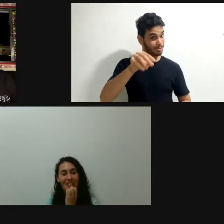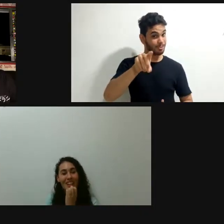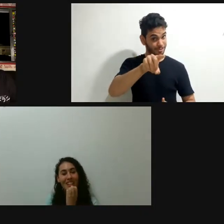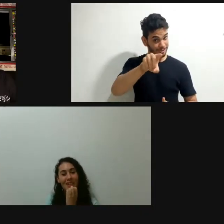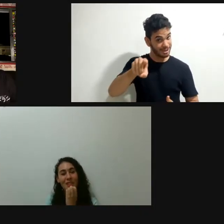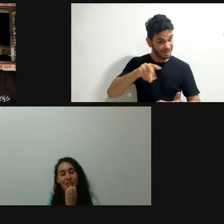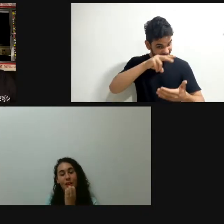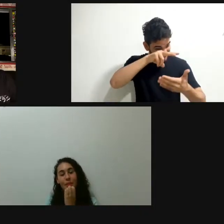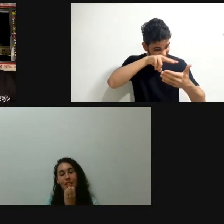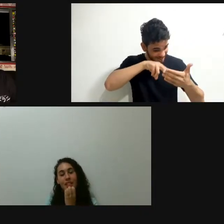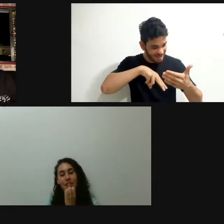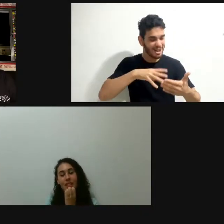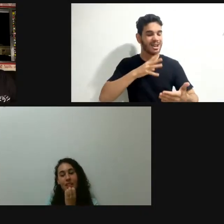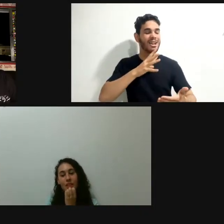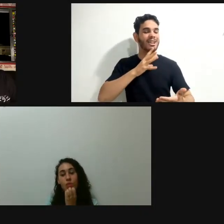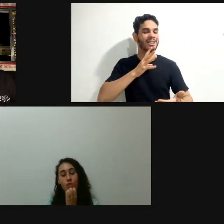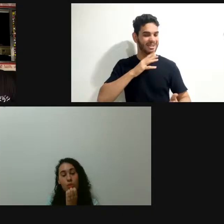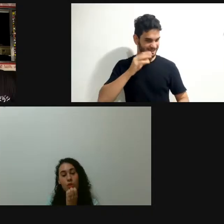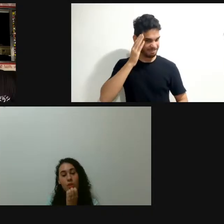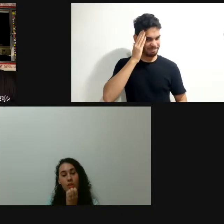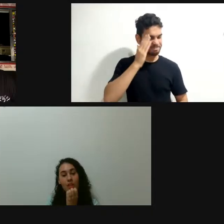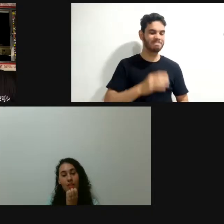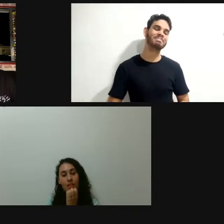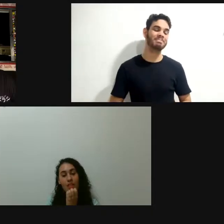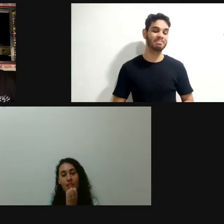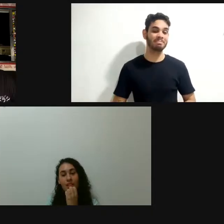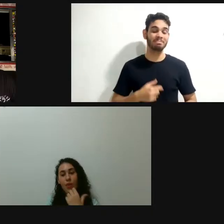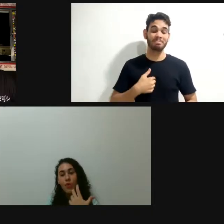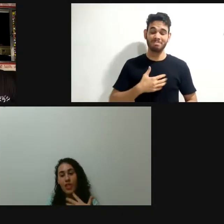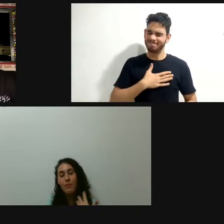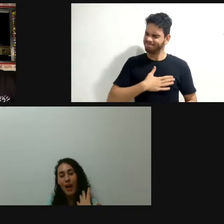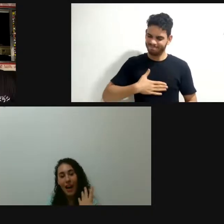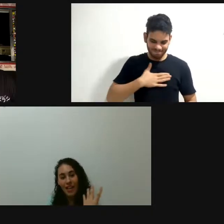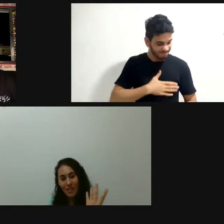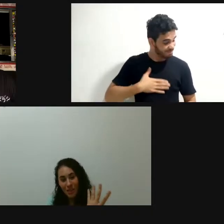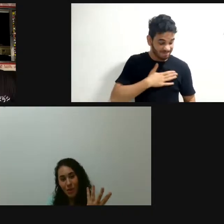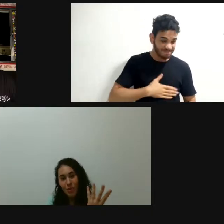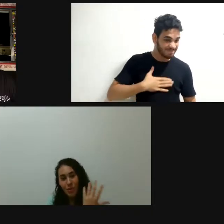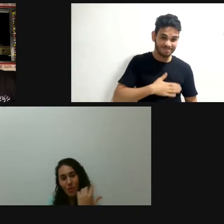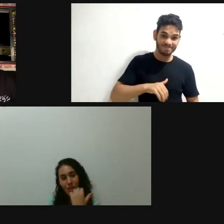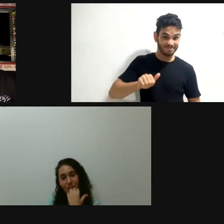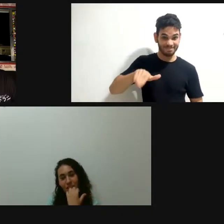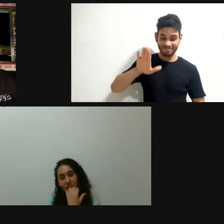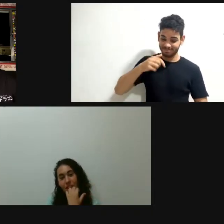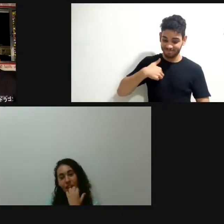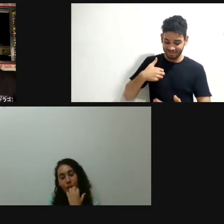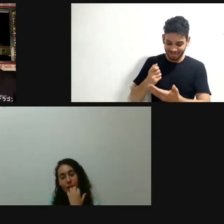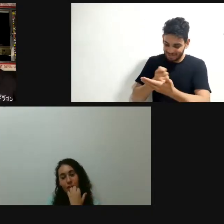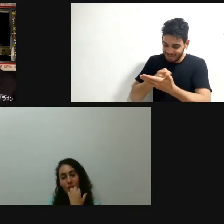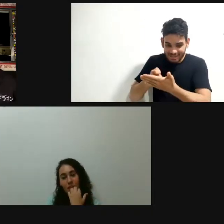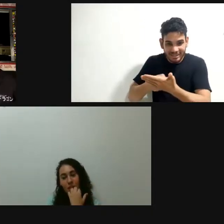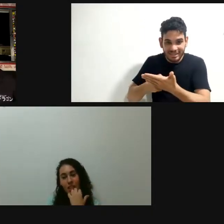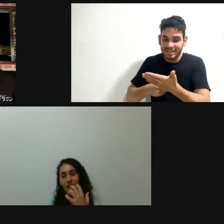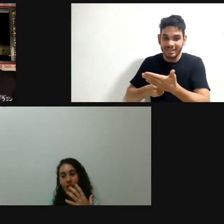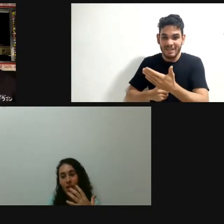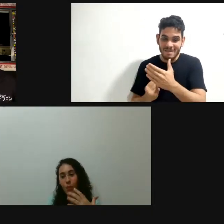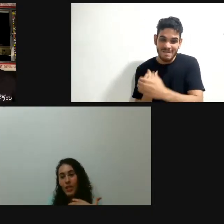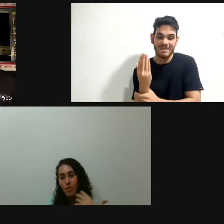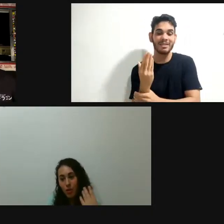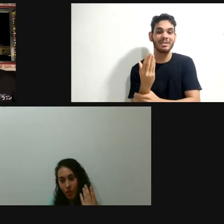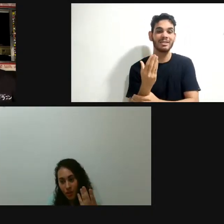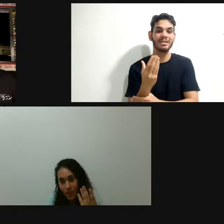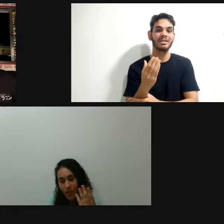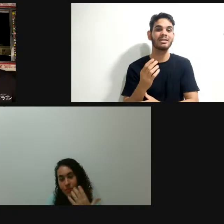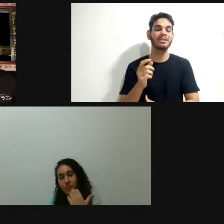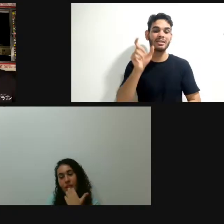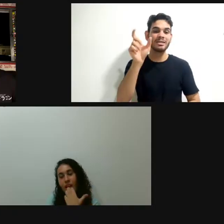vocês lerem. Mas que um dos meus personagens que eu gostei mais de construir, eu acho que eu